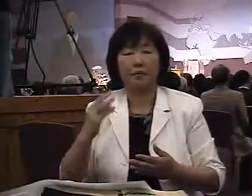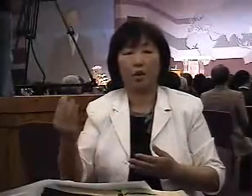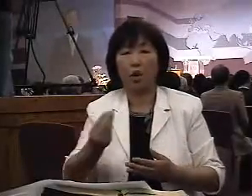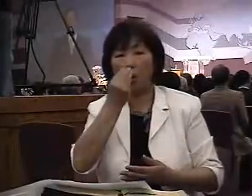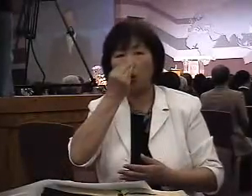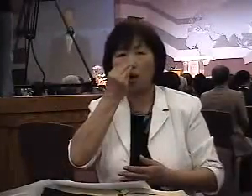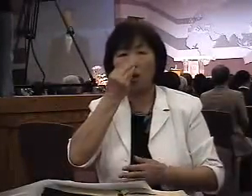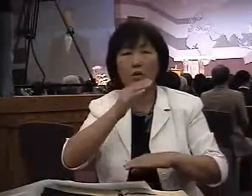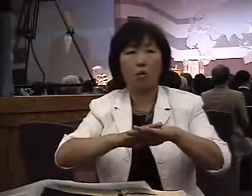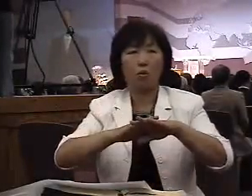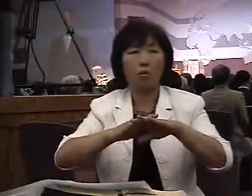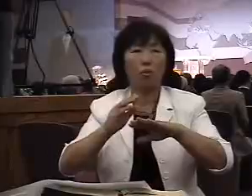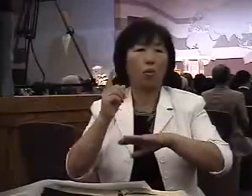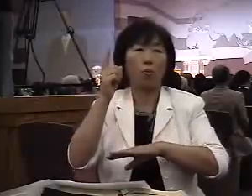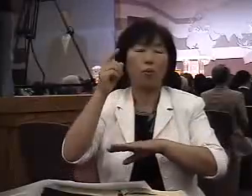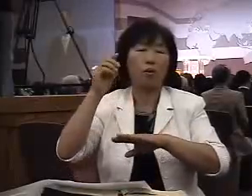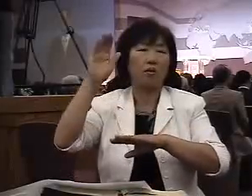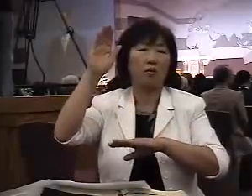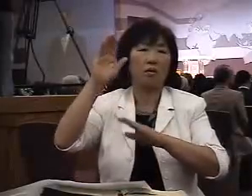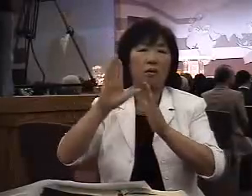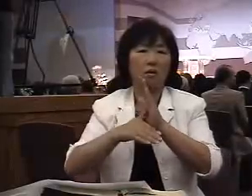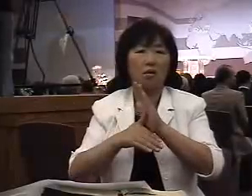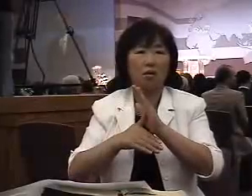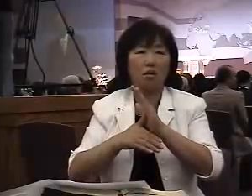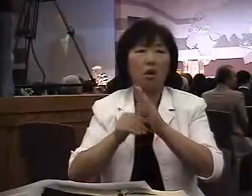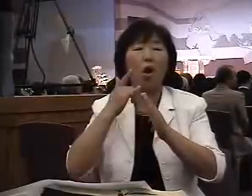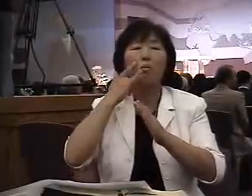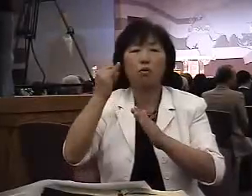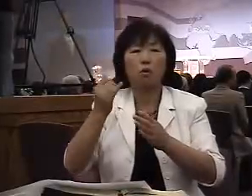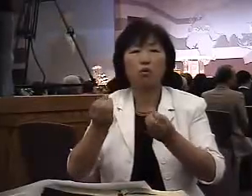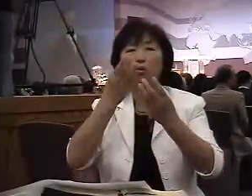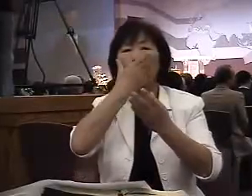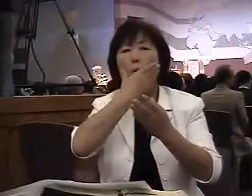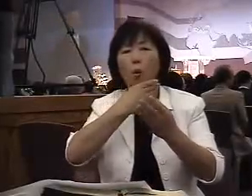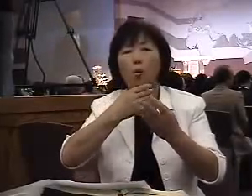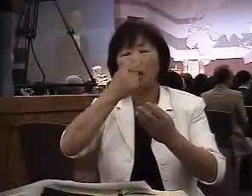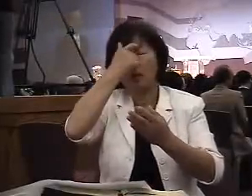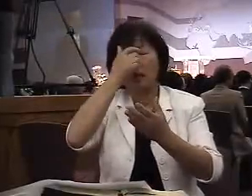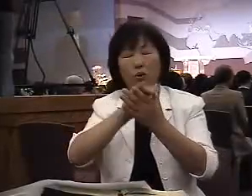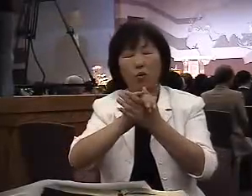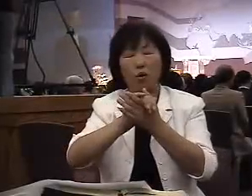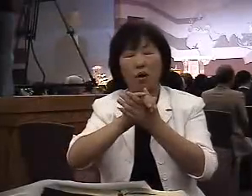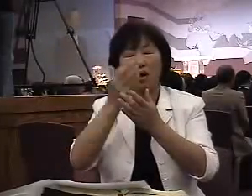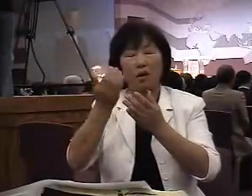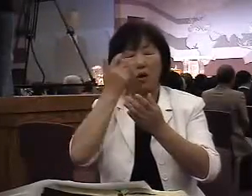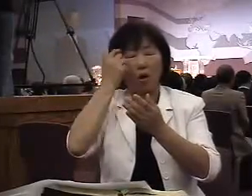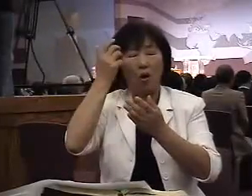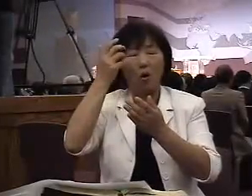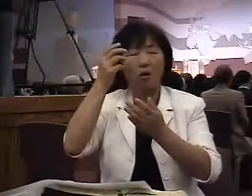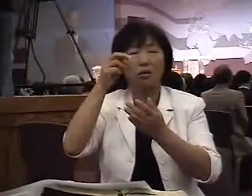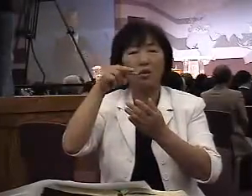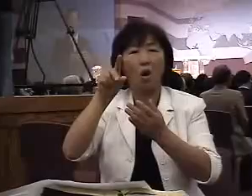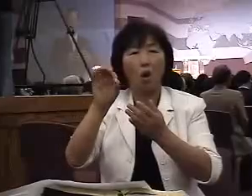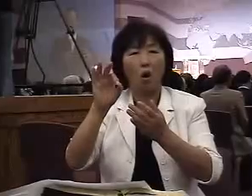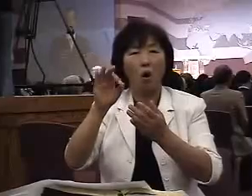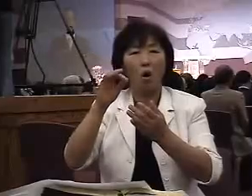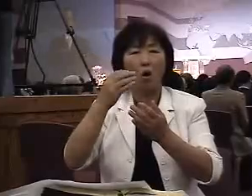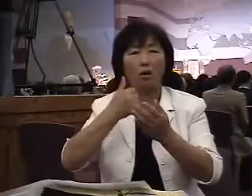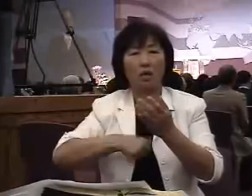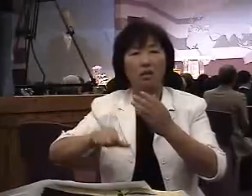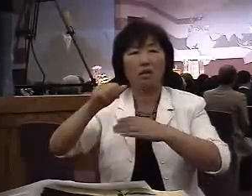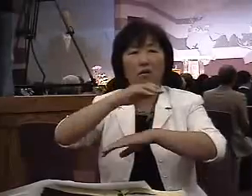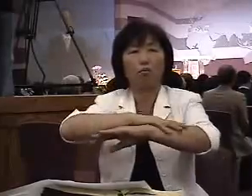거룩한 손을 높이 들 때 부모의 축복과 기도와 영성을 통해 자녀들의 무대가